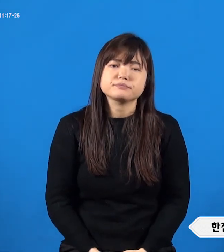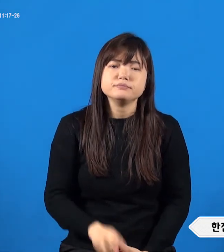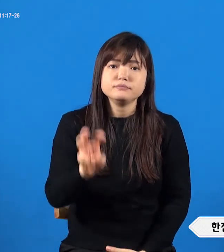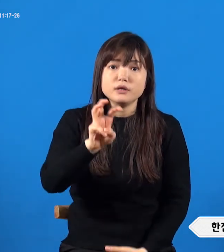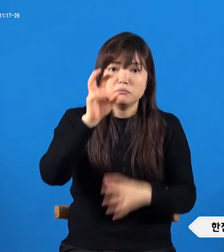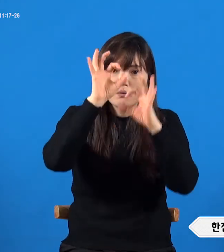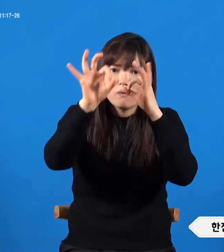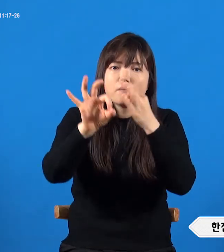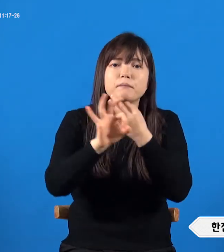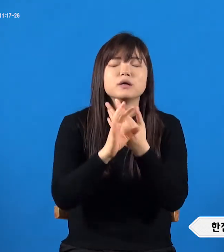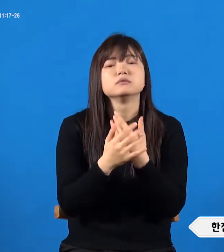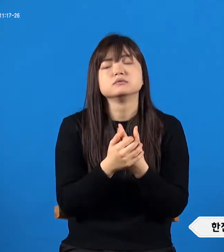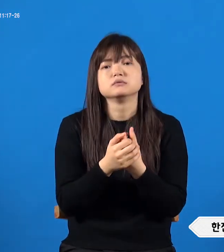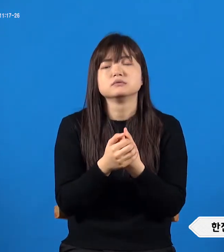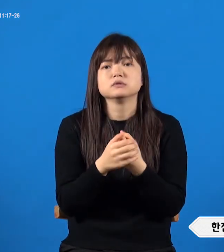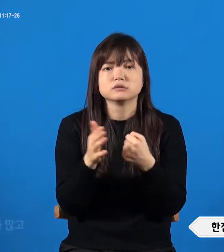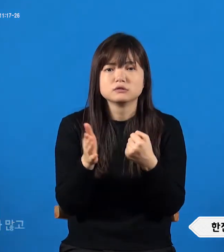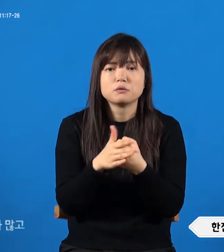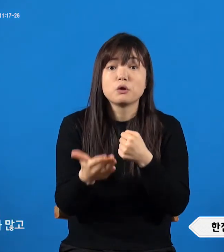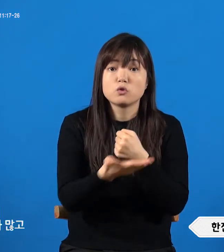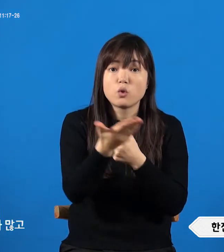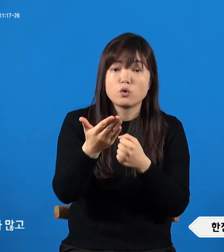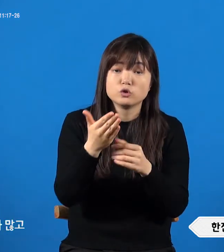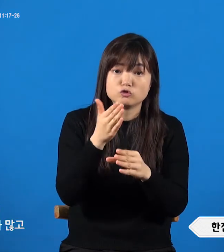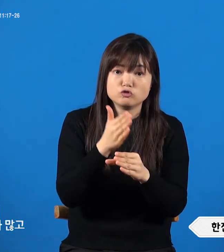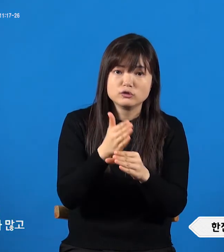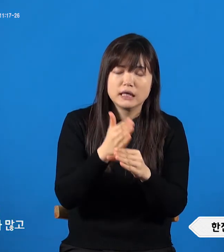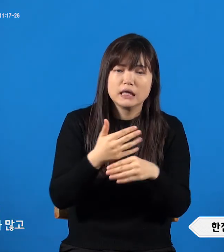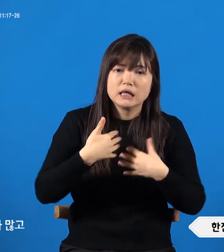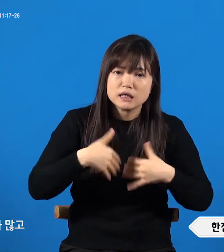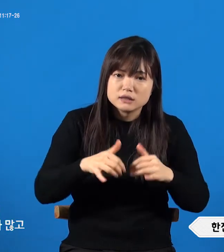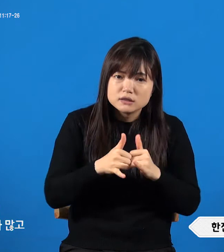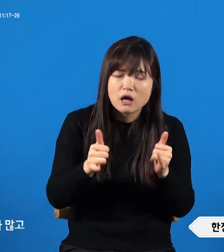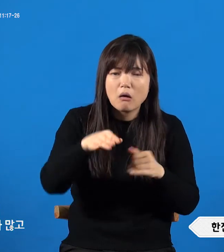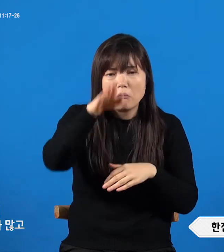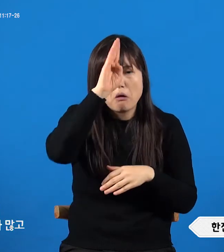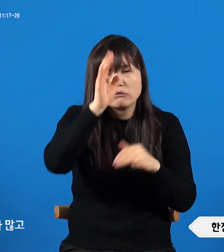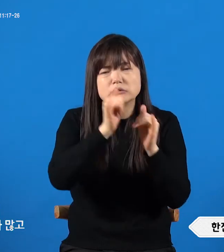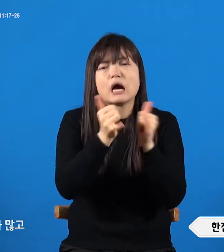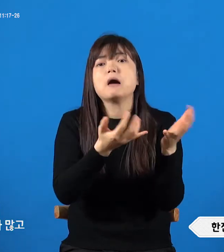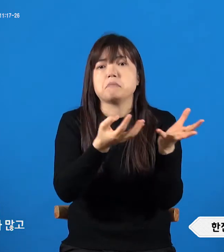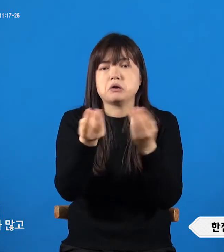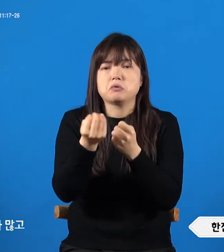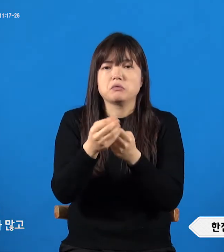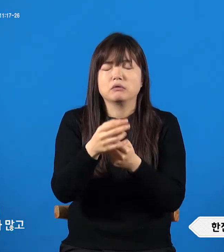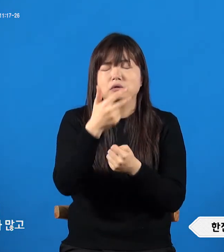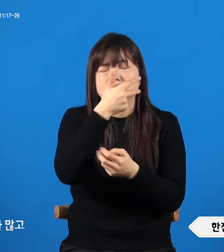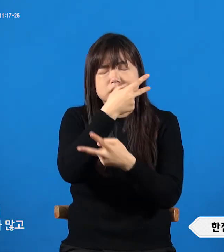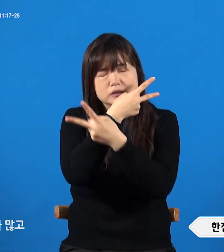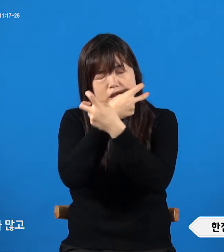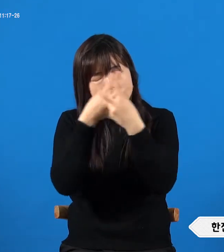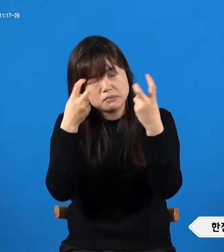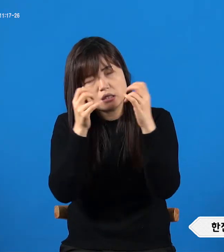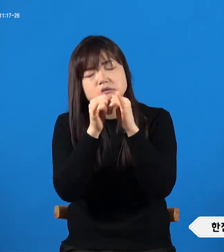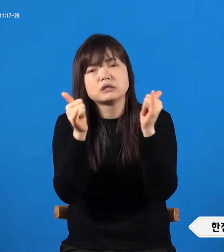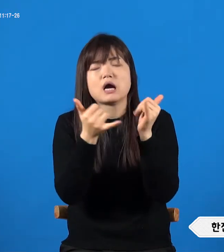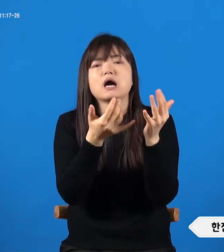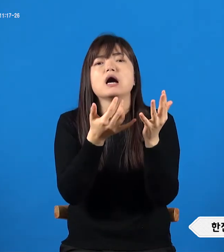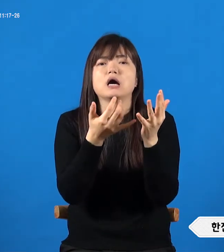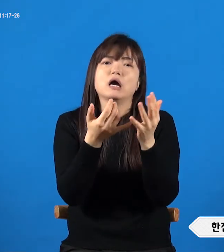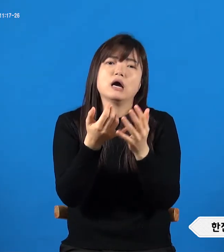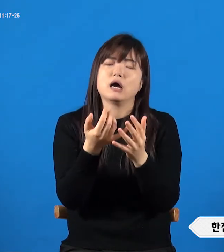그래서 30절에 보면 그러므로 너희 중에 약한 자와 병든 자가 많고 잠자는 자도